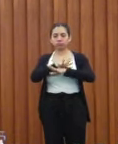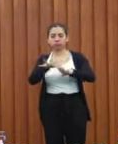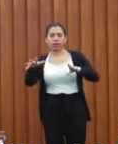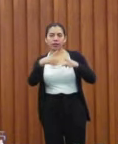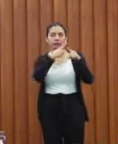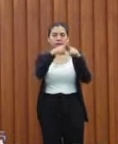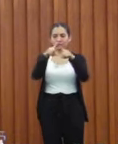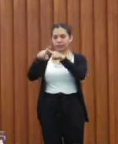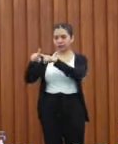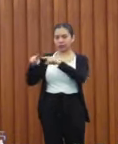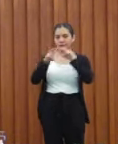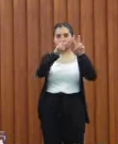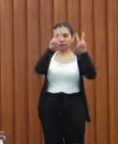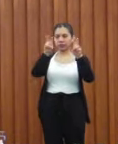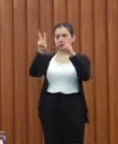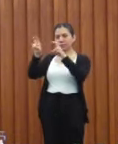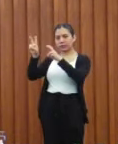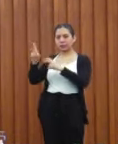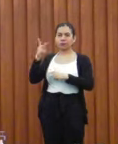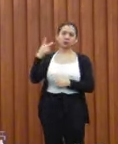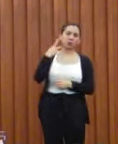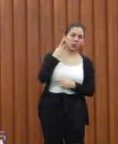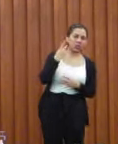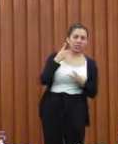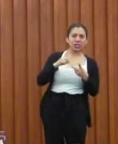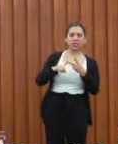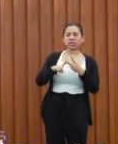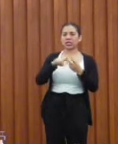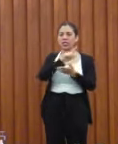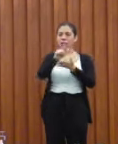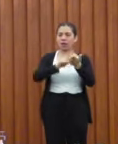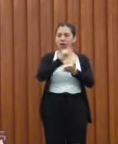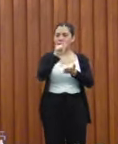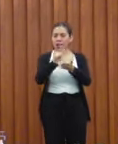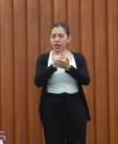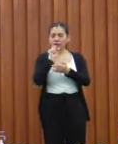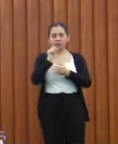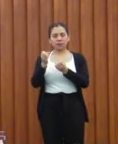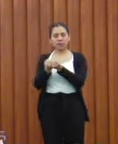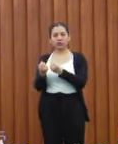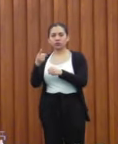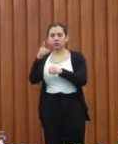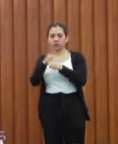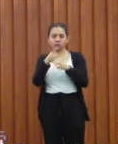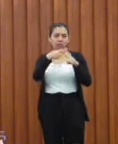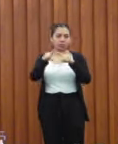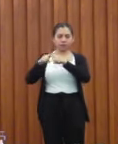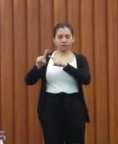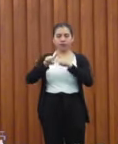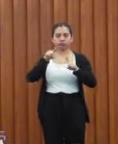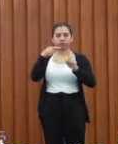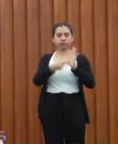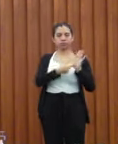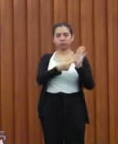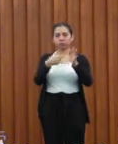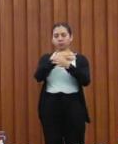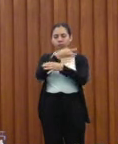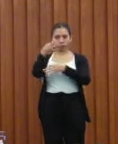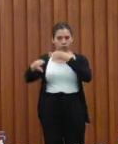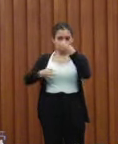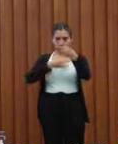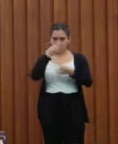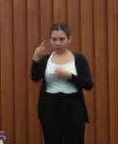agendas políticas, legislativas y sociales. Nuestro informe, como es el único informe que se da,